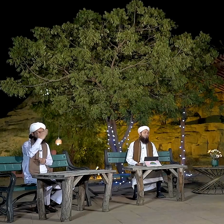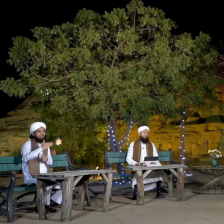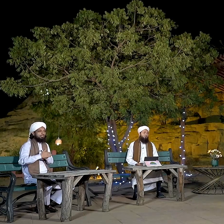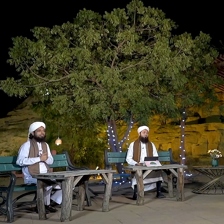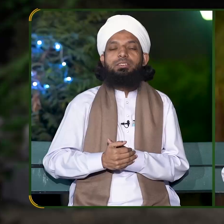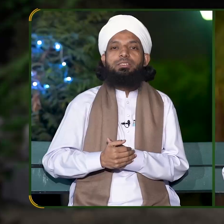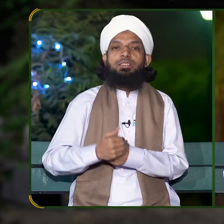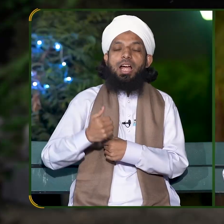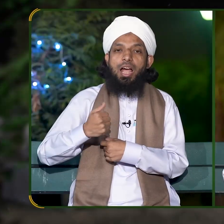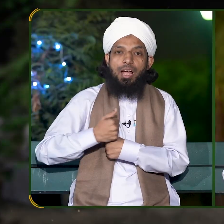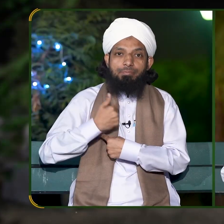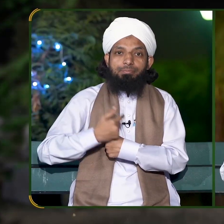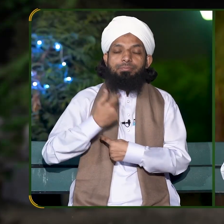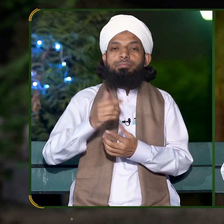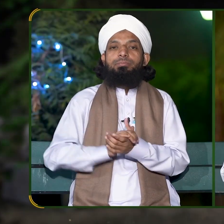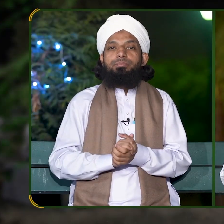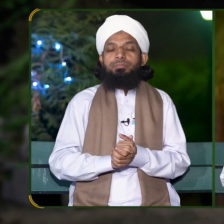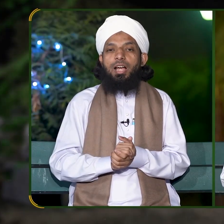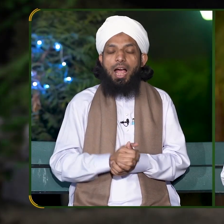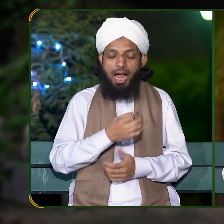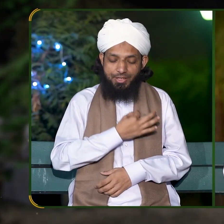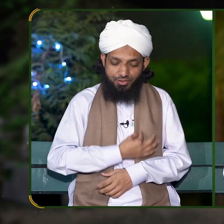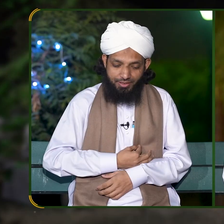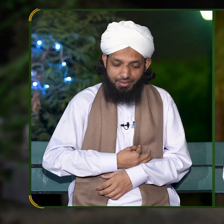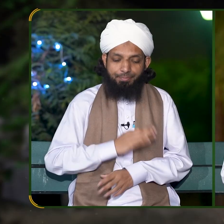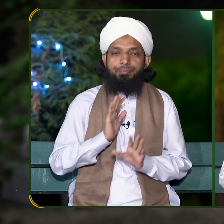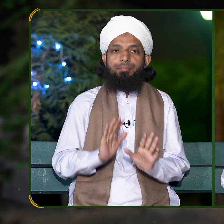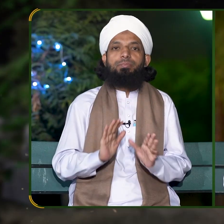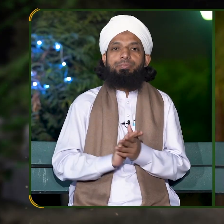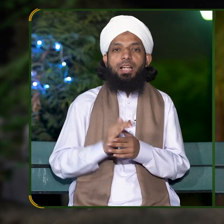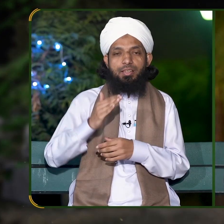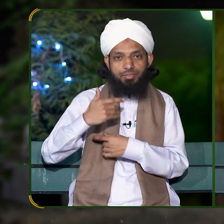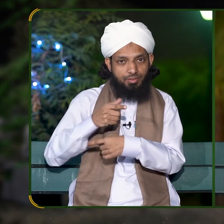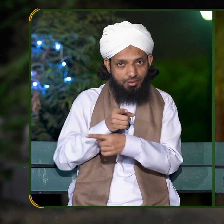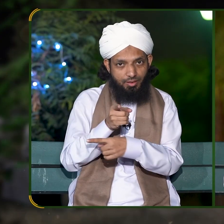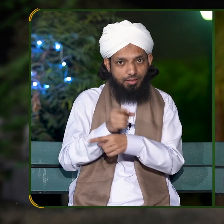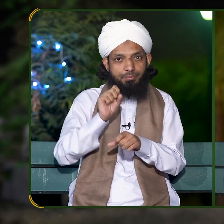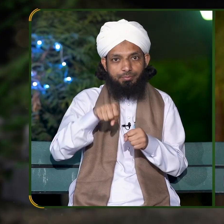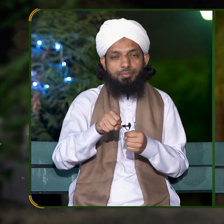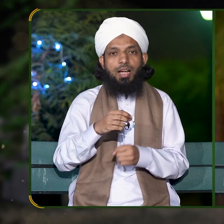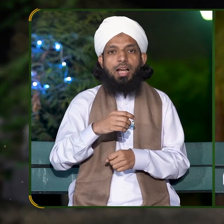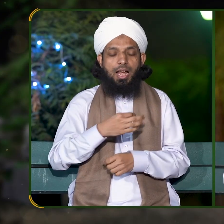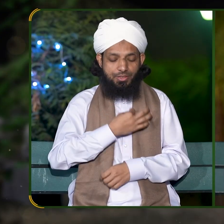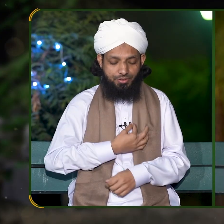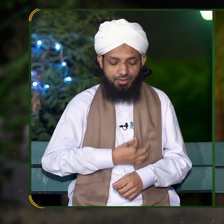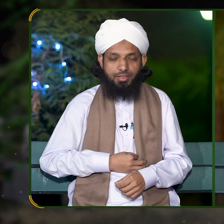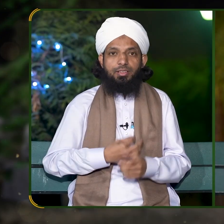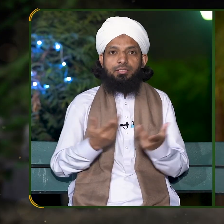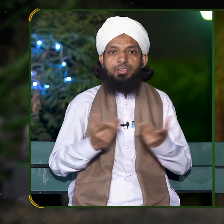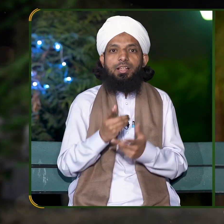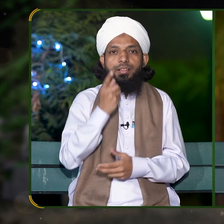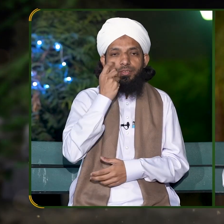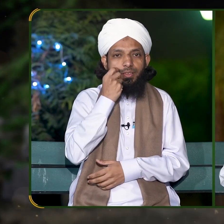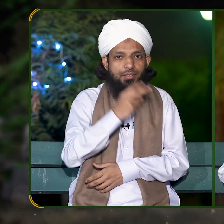ماننے والوں کو تواضع یعنی عاجزی اختیار کرنے کی تعلیم دی ہے۔ عاجزی کیا ہے؟ عاجزی یہ ہے کہ